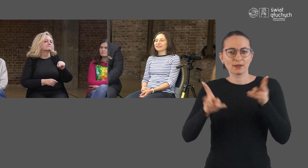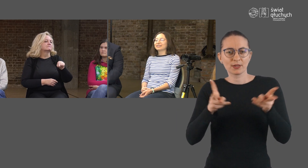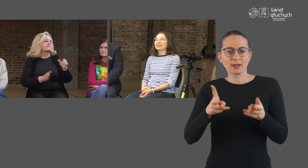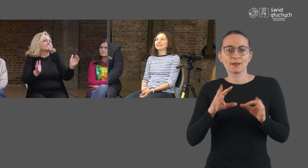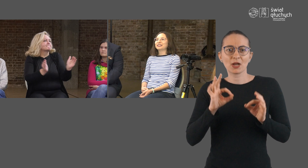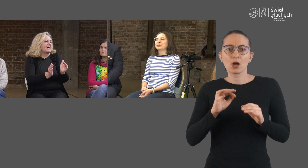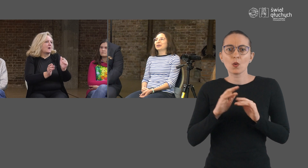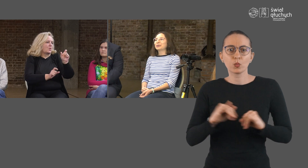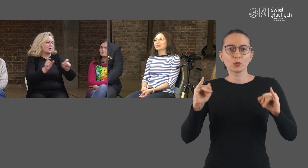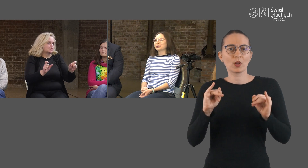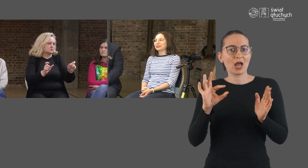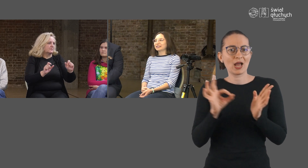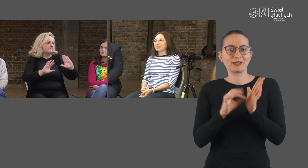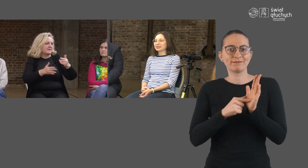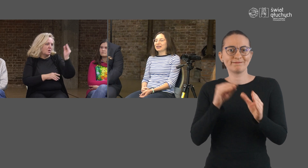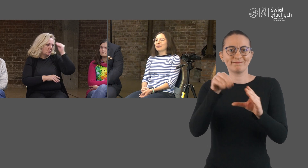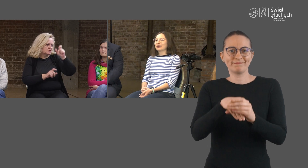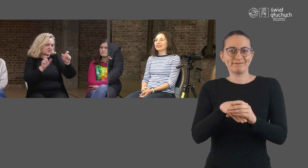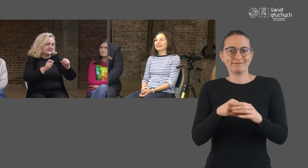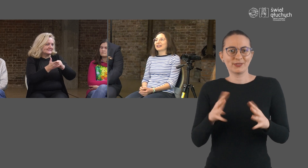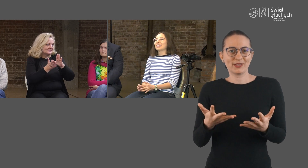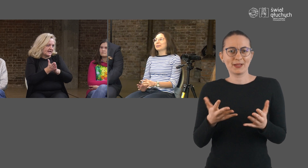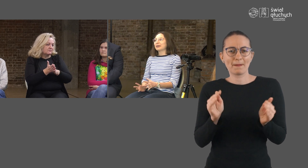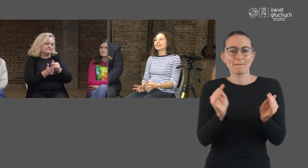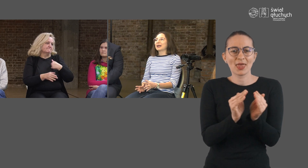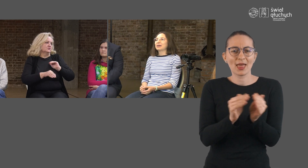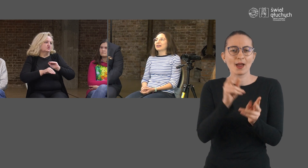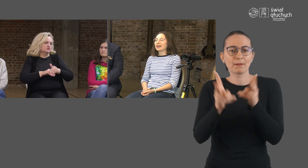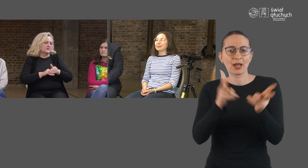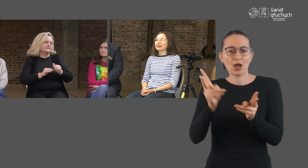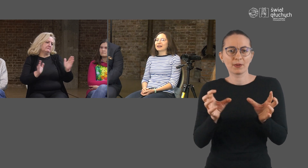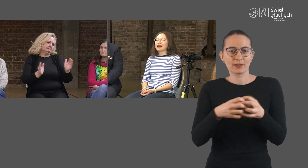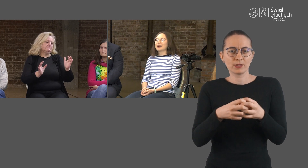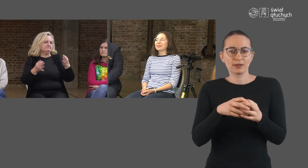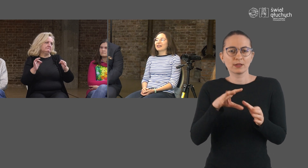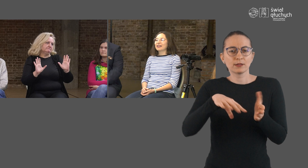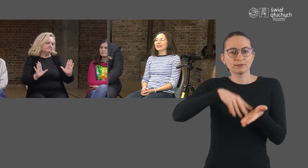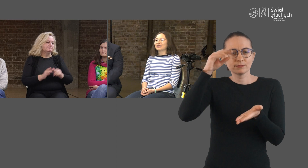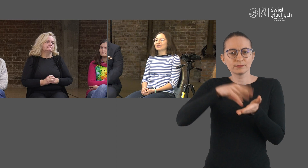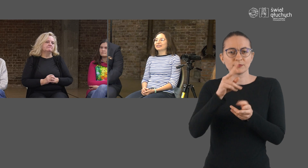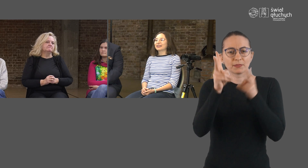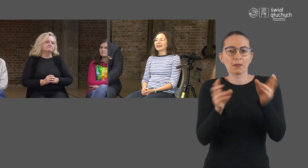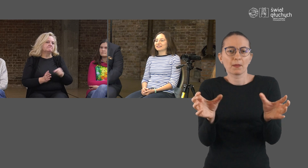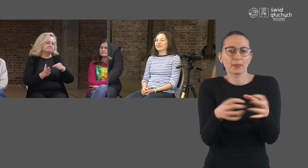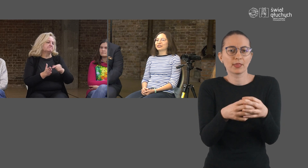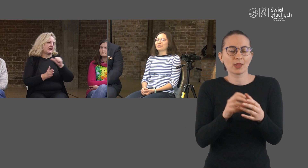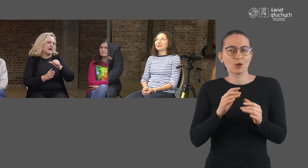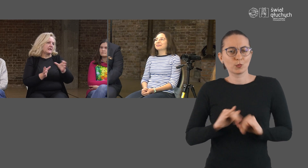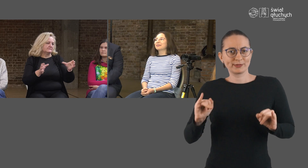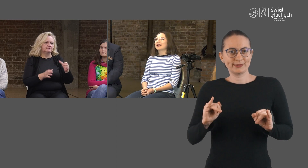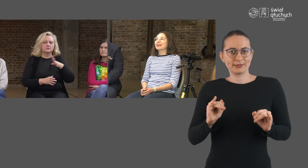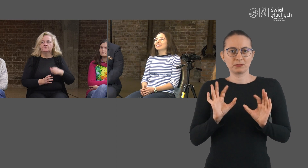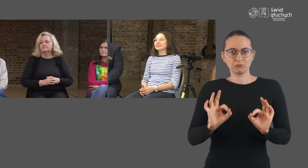małą klasę, czyli mniej uczniów się zapisało i takie bardziej kameralna klasa